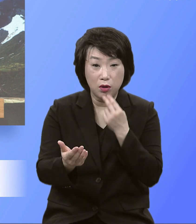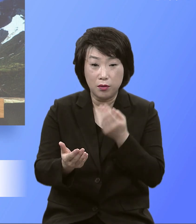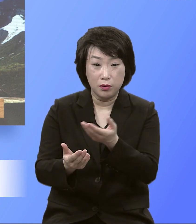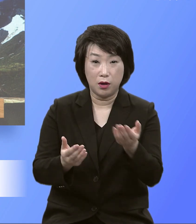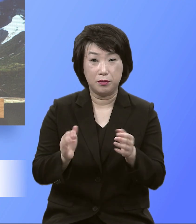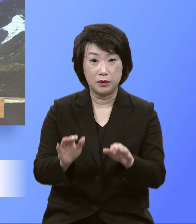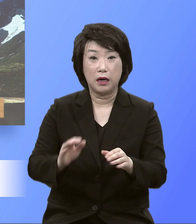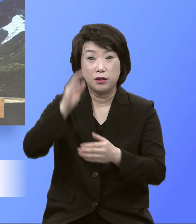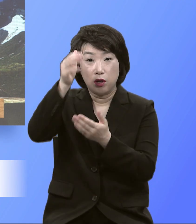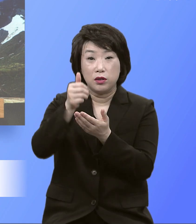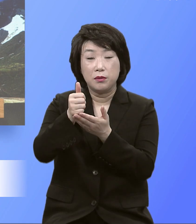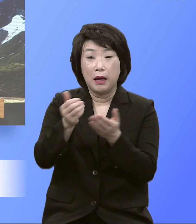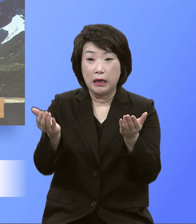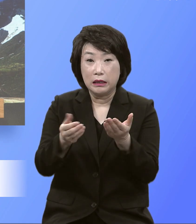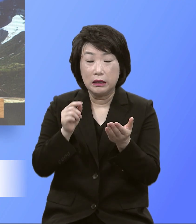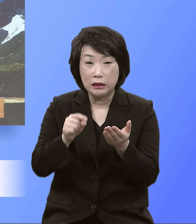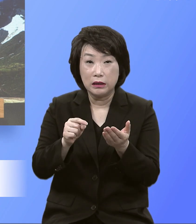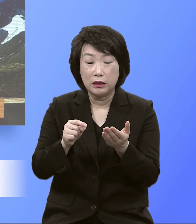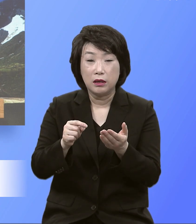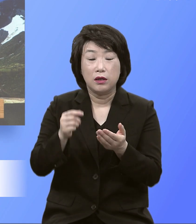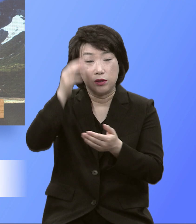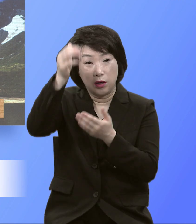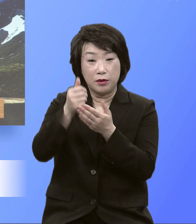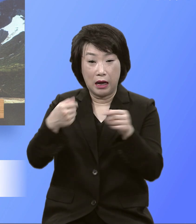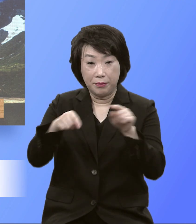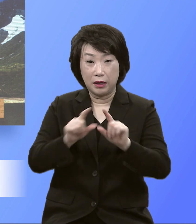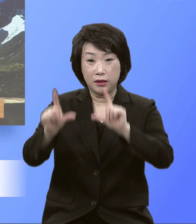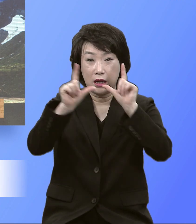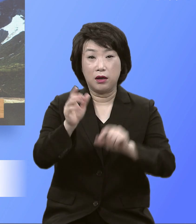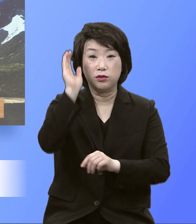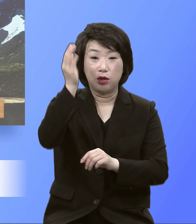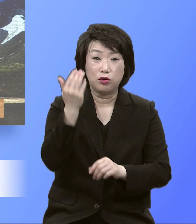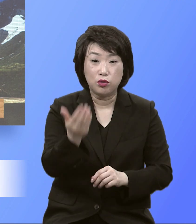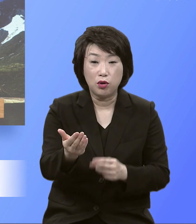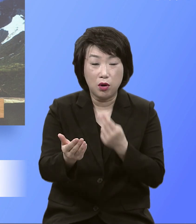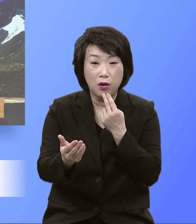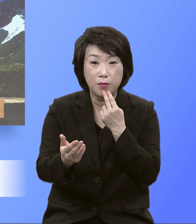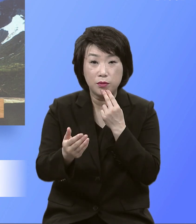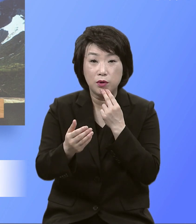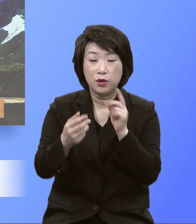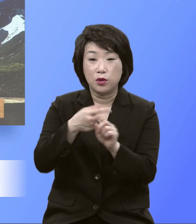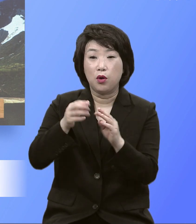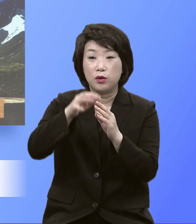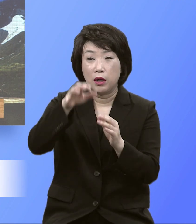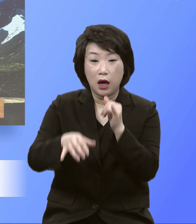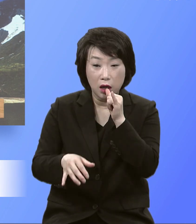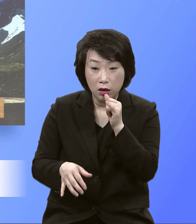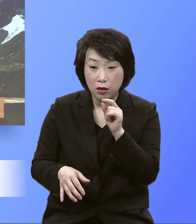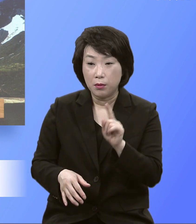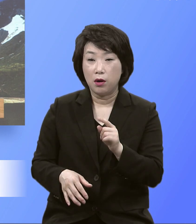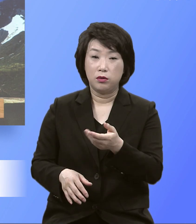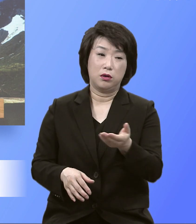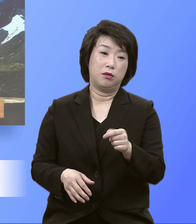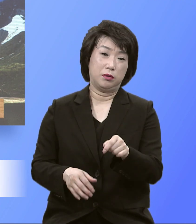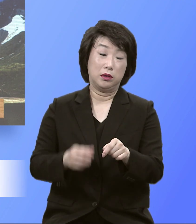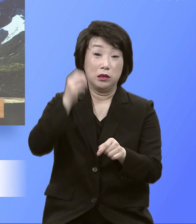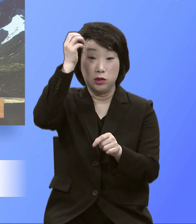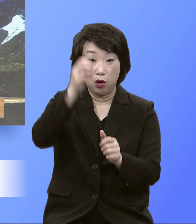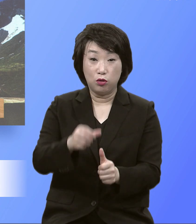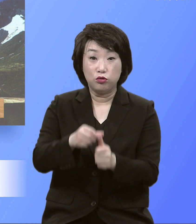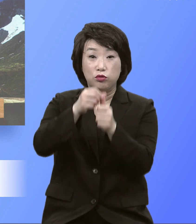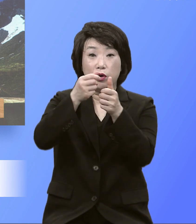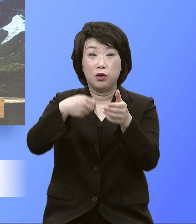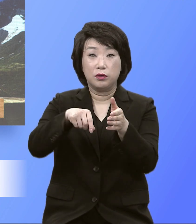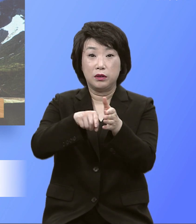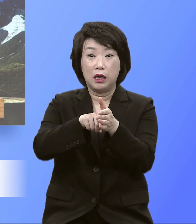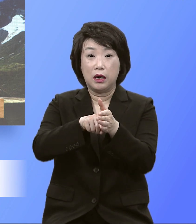않고 성령으로 살으라고 말하지 않는 강단이 있다면 영혼을 살리고자